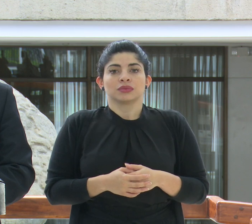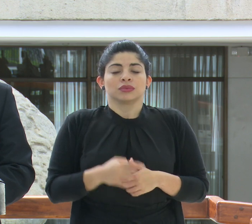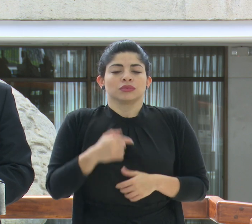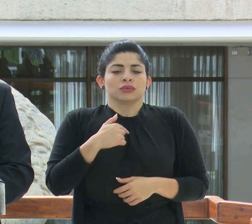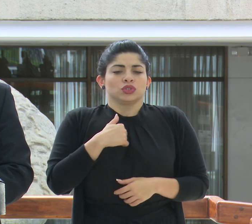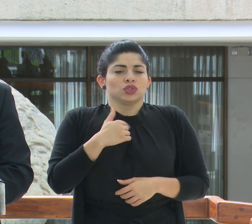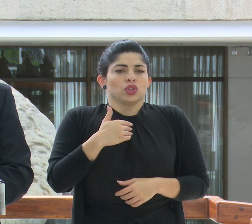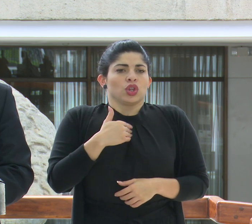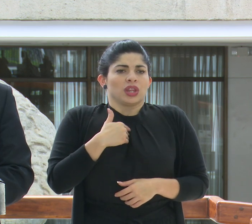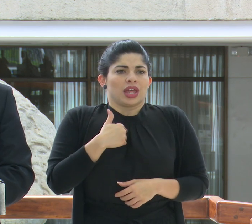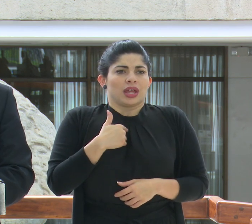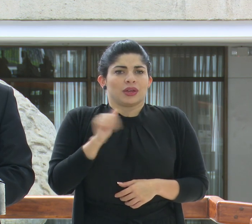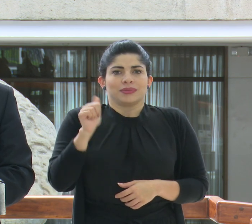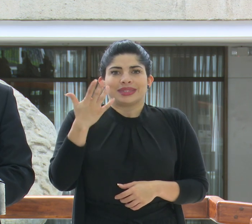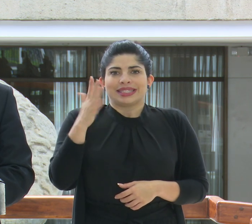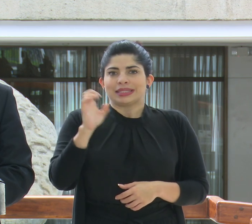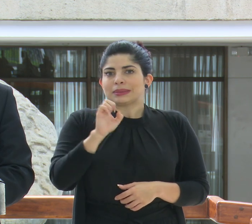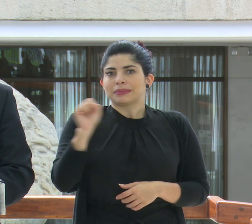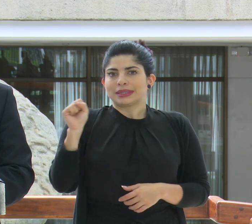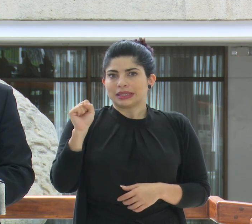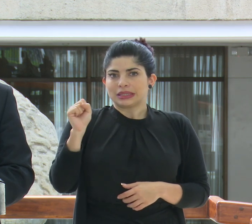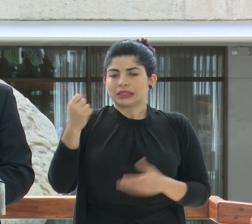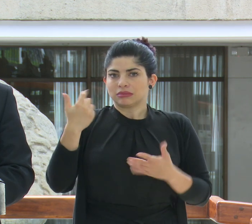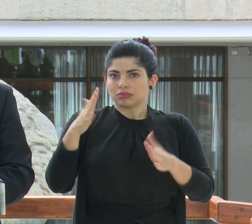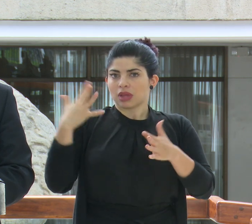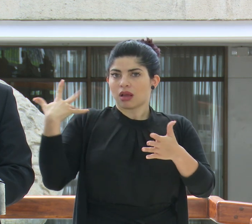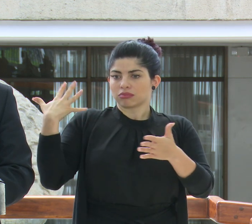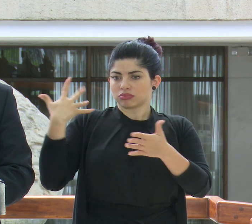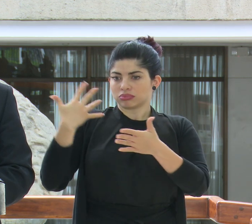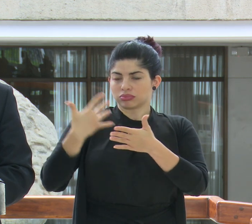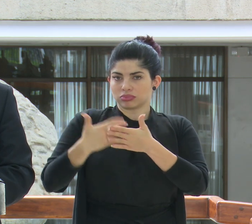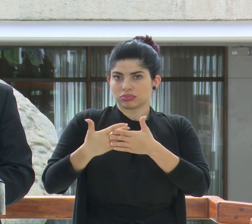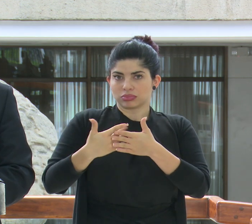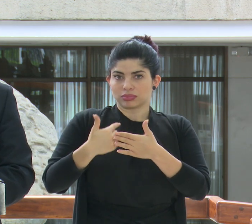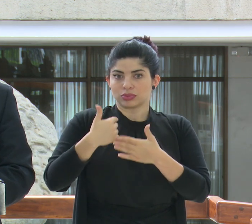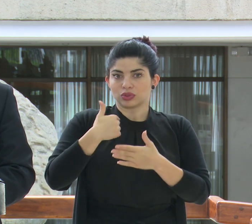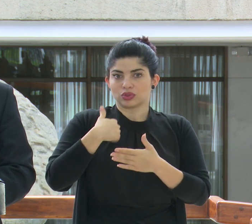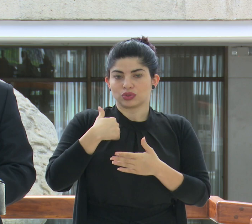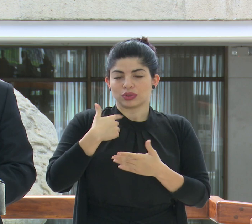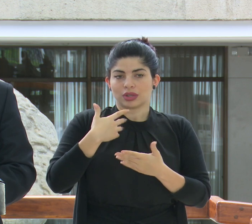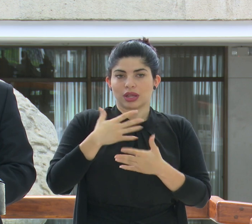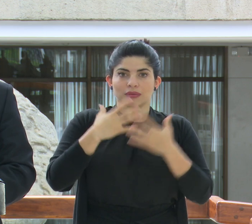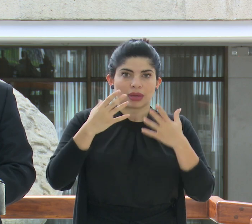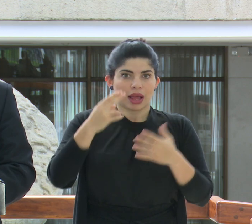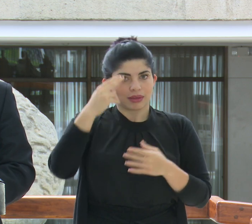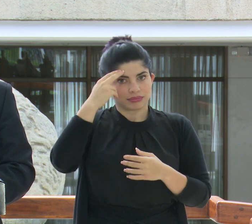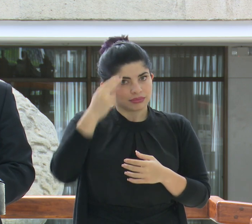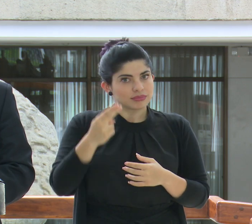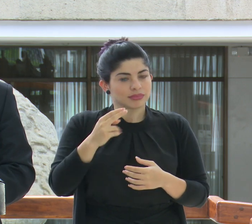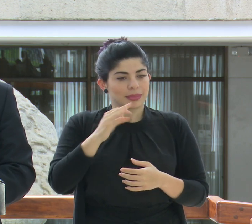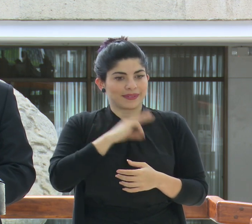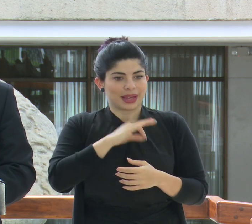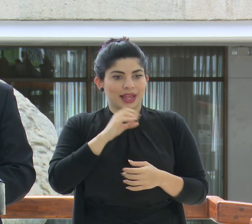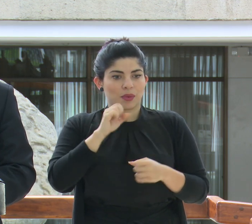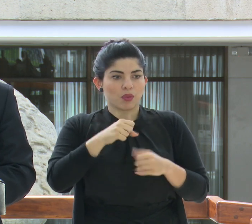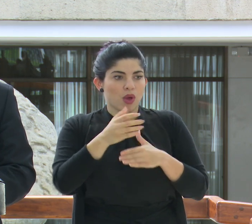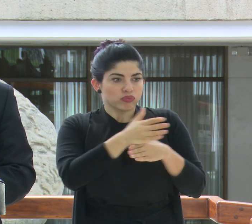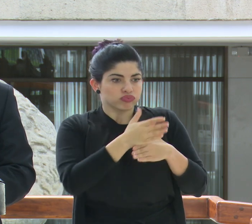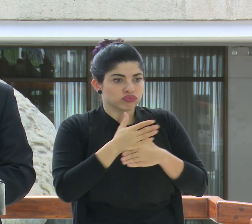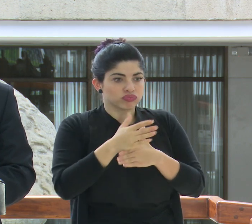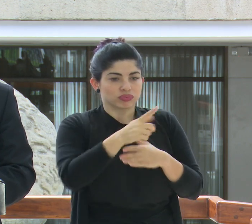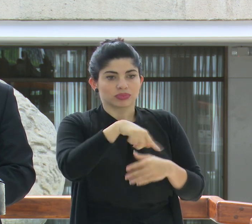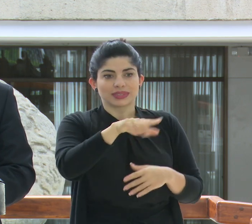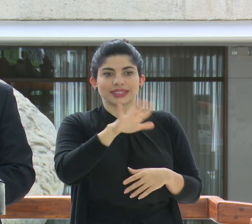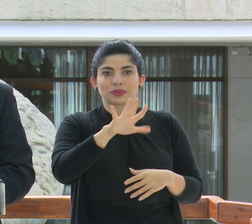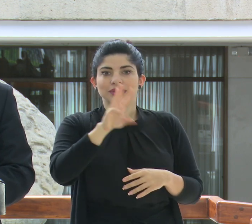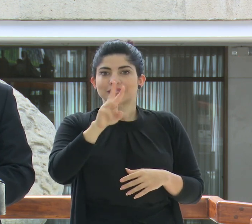Tengo 15 meses exactos de tener el privilegio de compartir con 56 compañeros